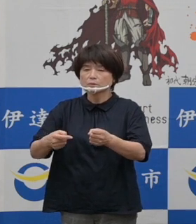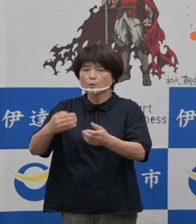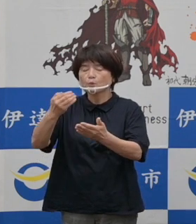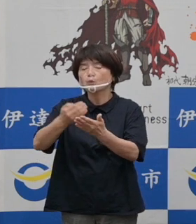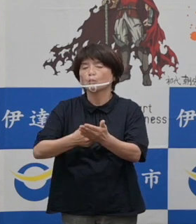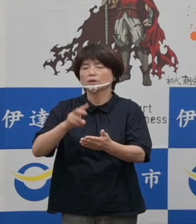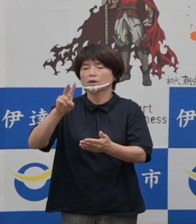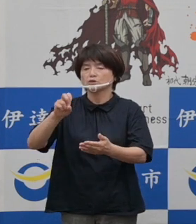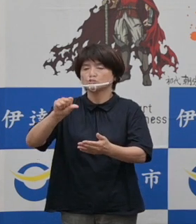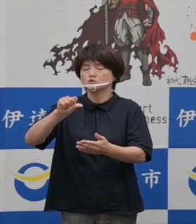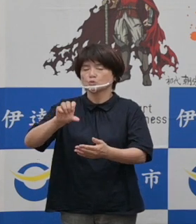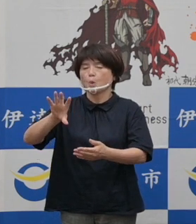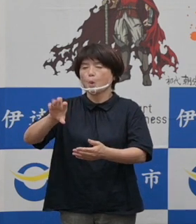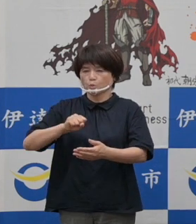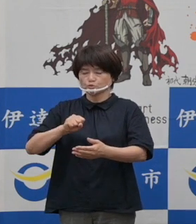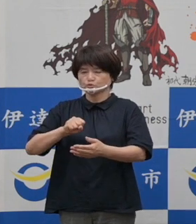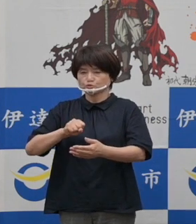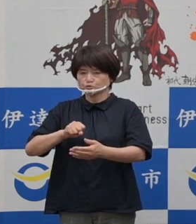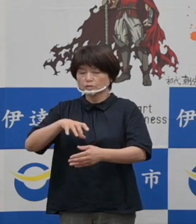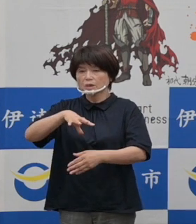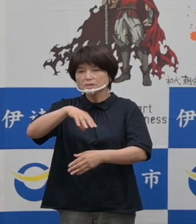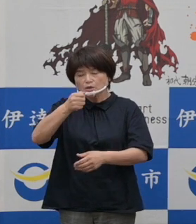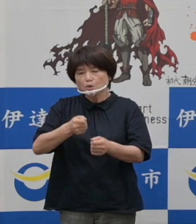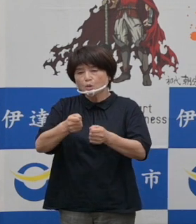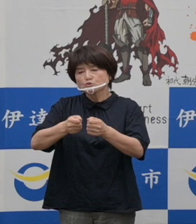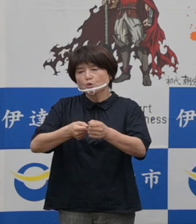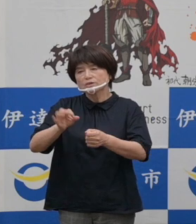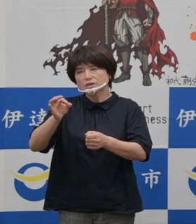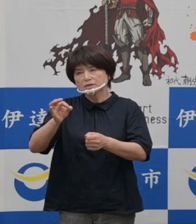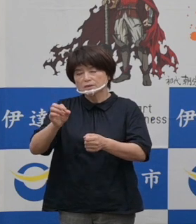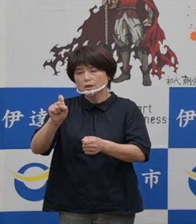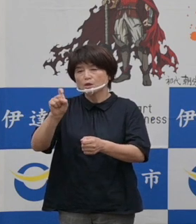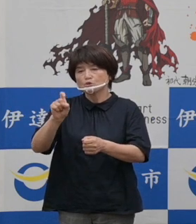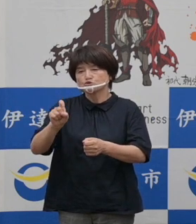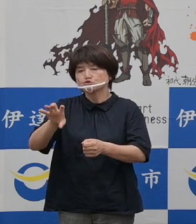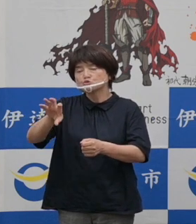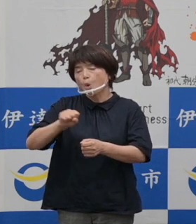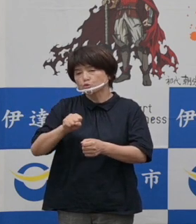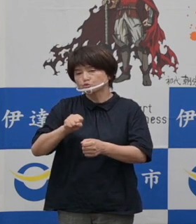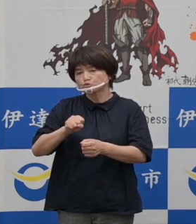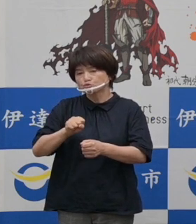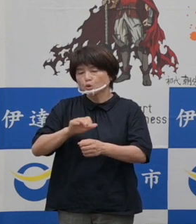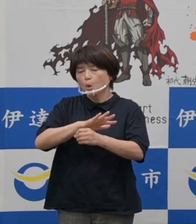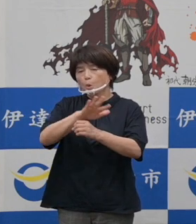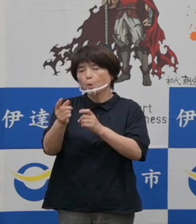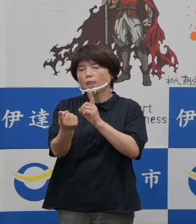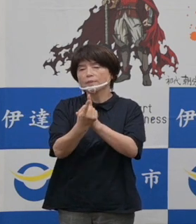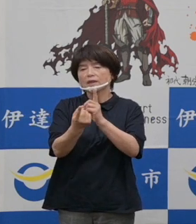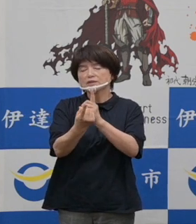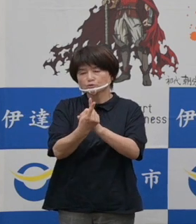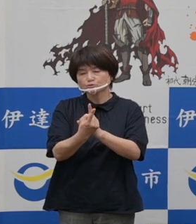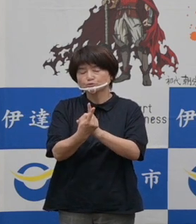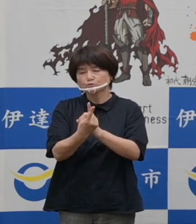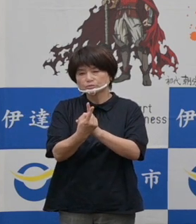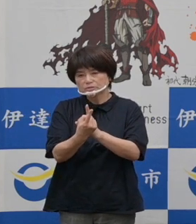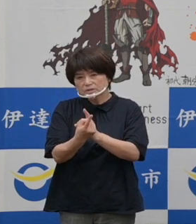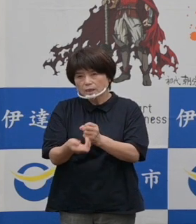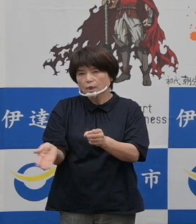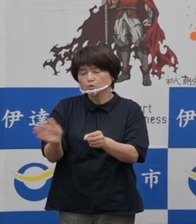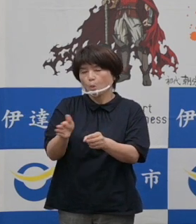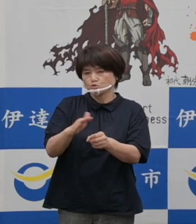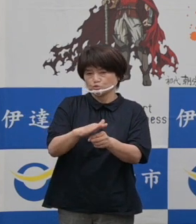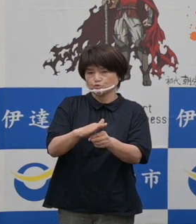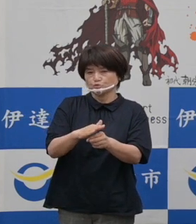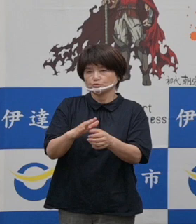りまして、当初予算等で財政調整金約10億、あとコロナ対策等で、財政調整金も投入してまいりました